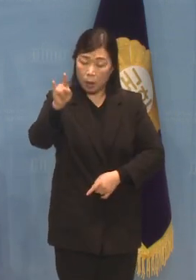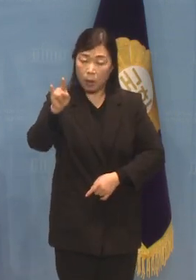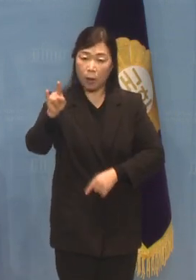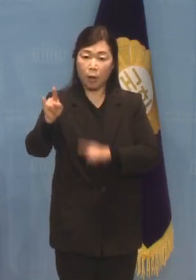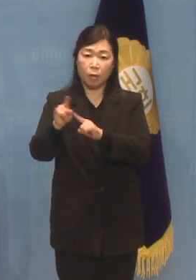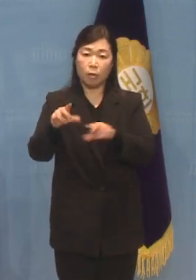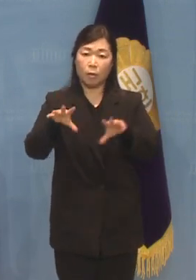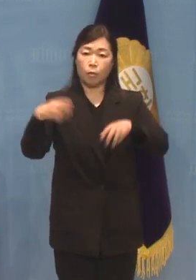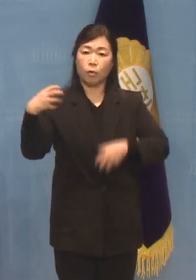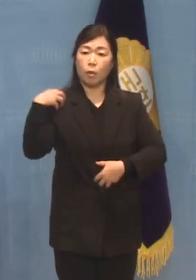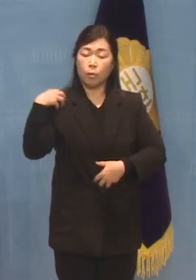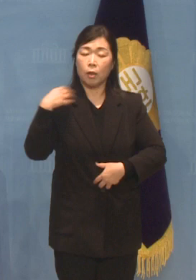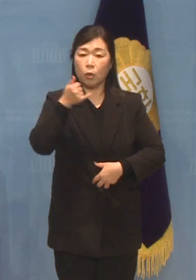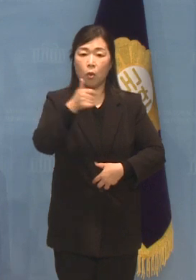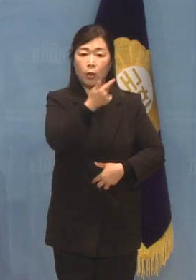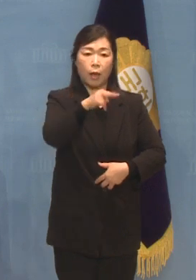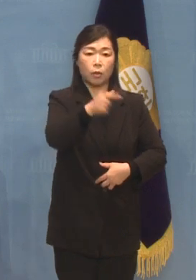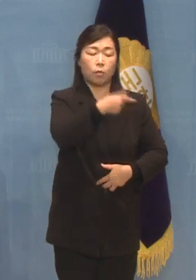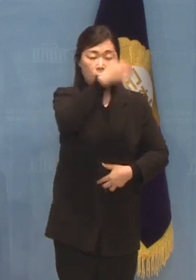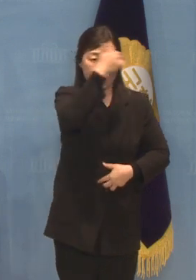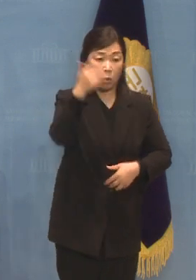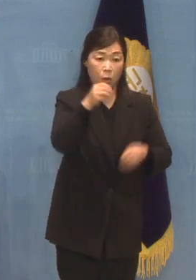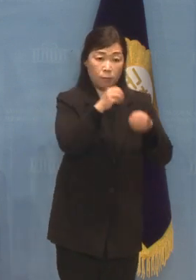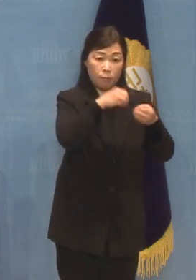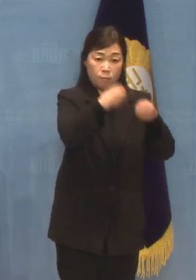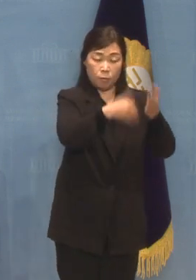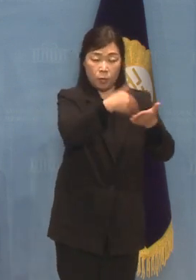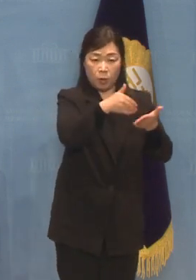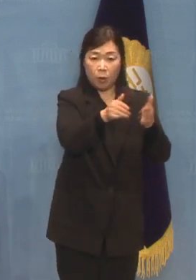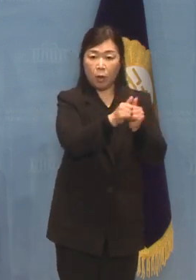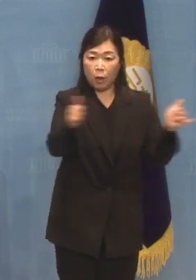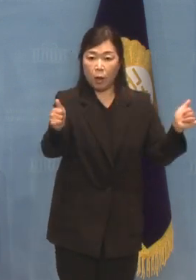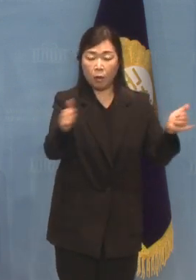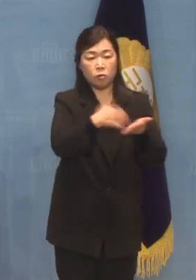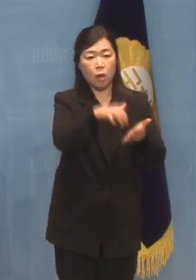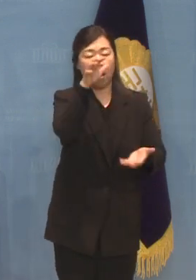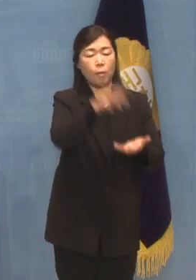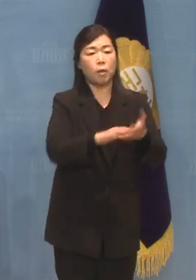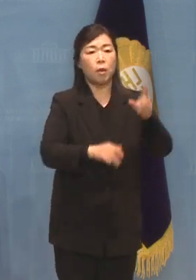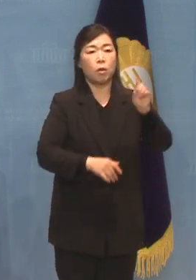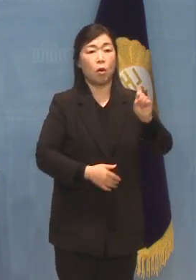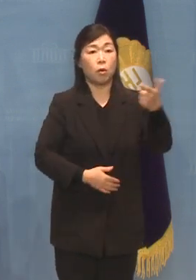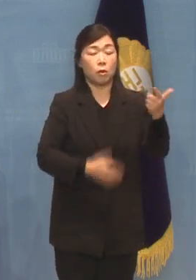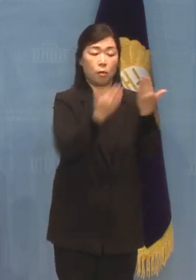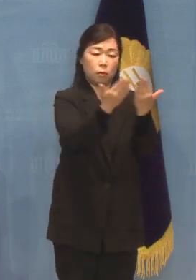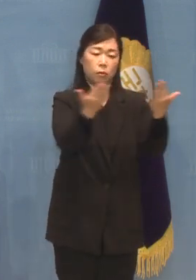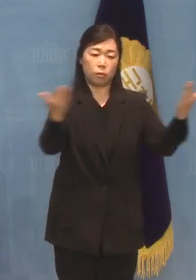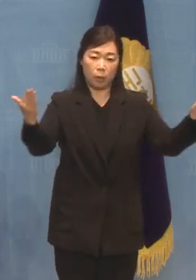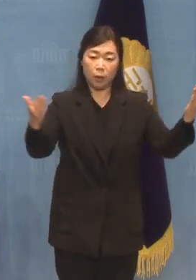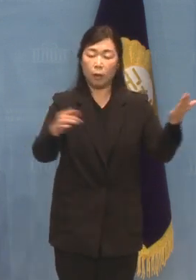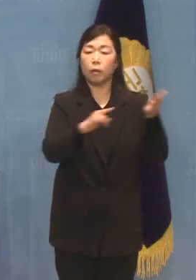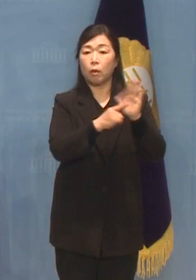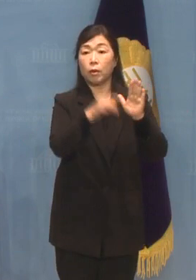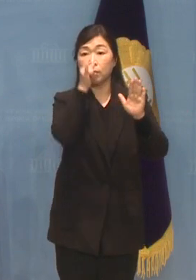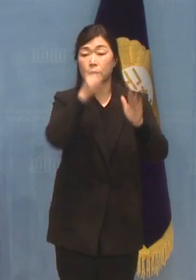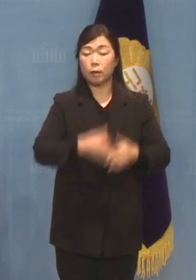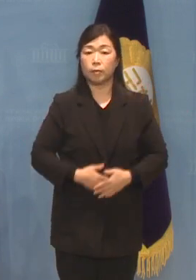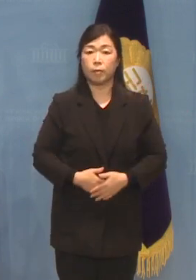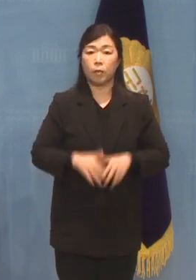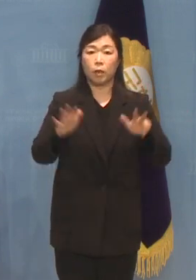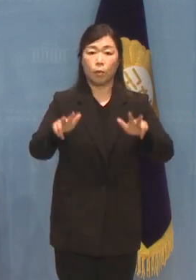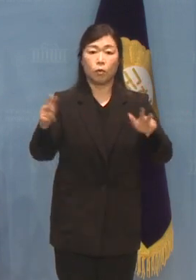나선미 청년 작가의 작품 총 16점이 전시될 예정입니다. 이번 주